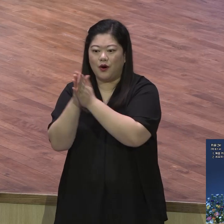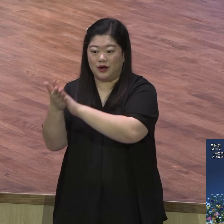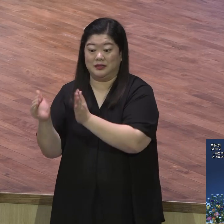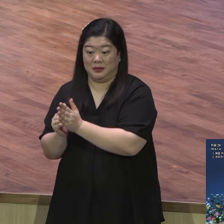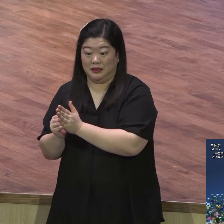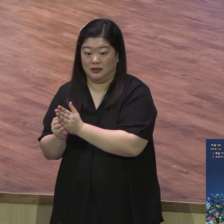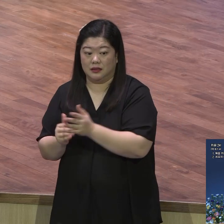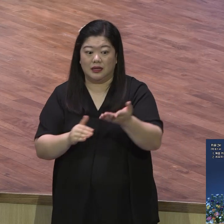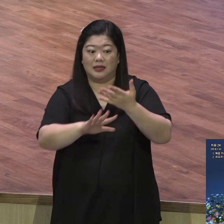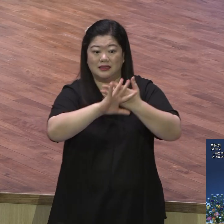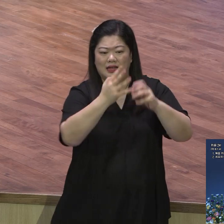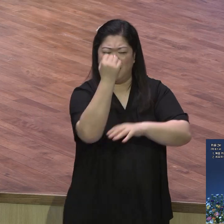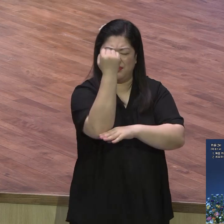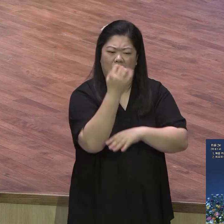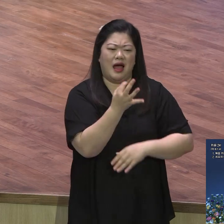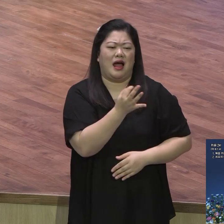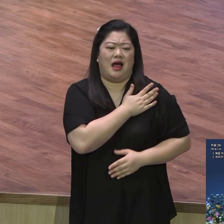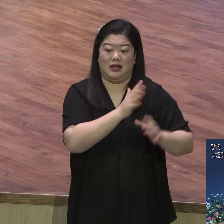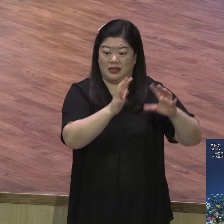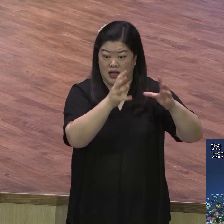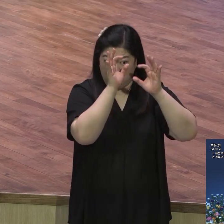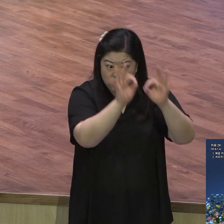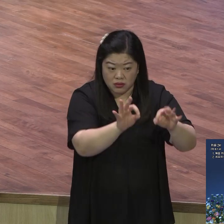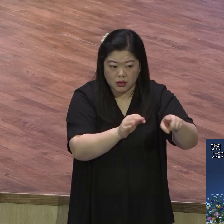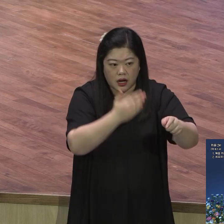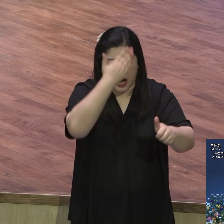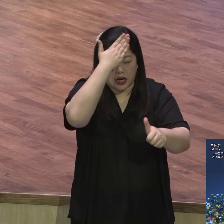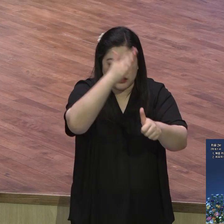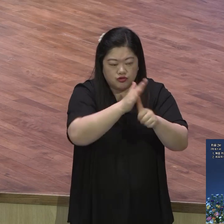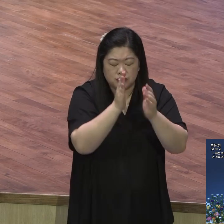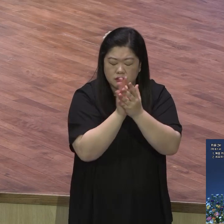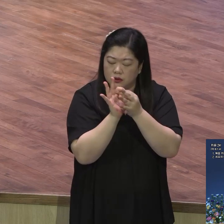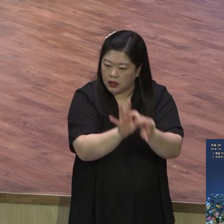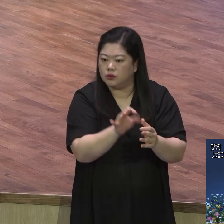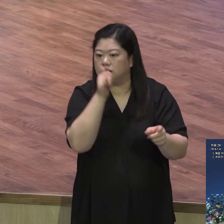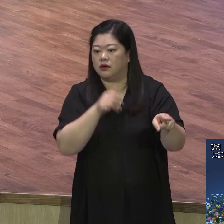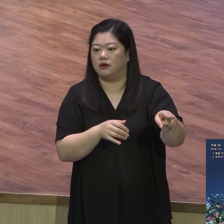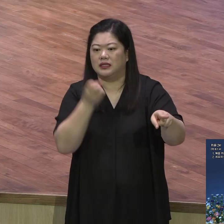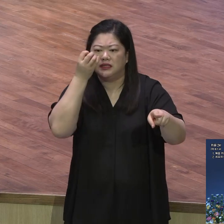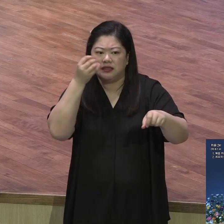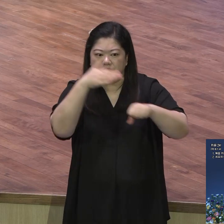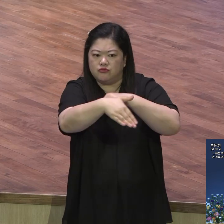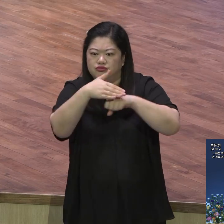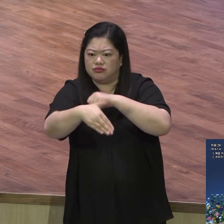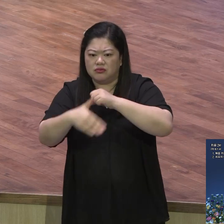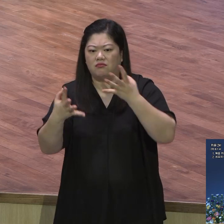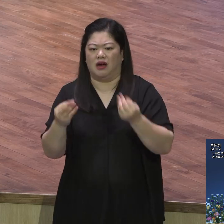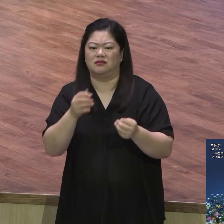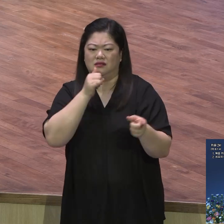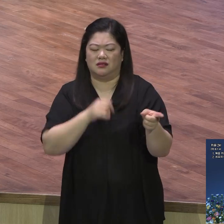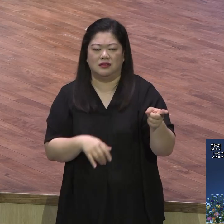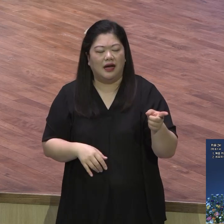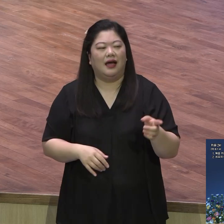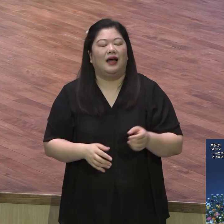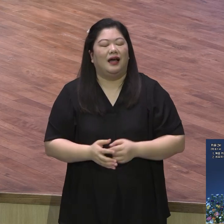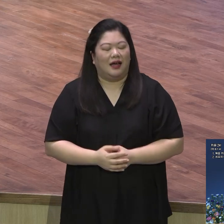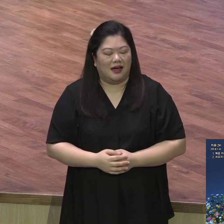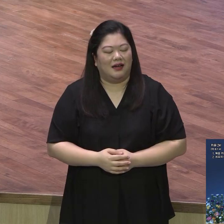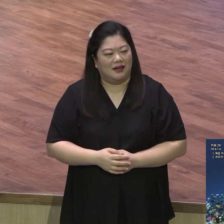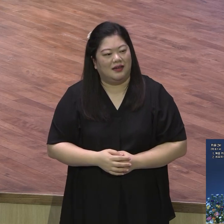많이 일어나고 있어요. 그래서 보금이 증거되는데 연결고리화되고 접촉점 역할을 치유를 통해서